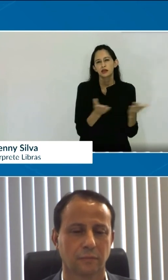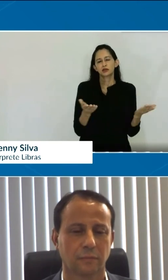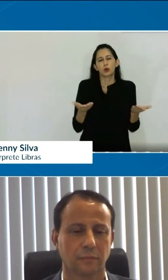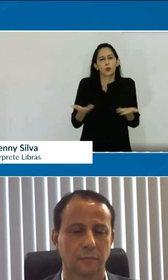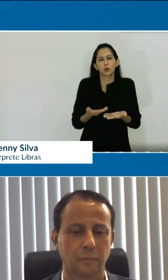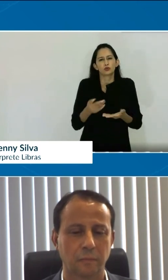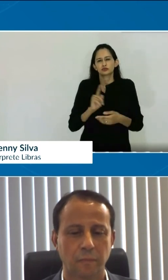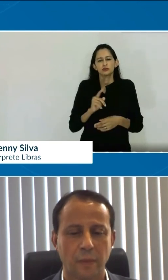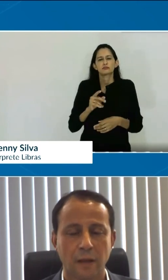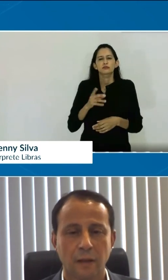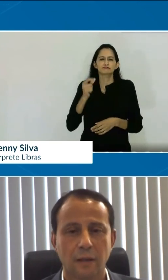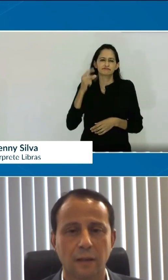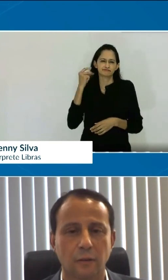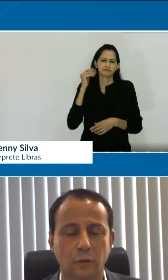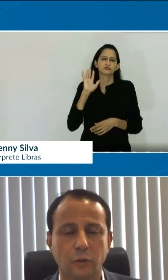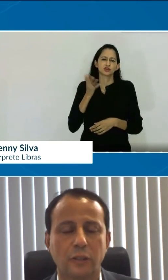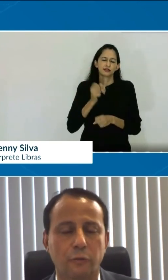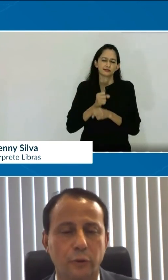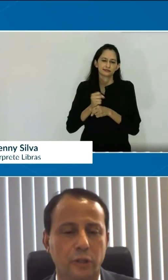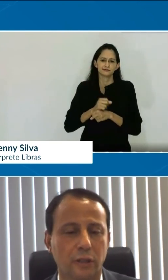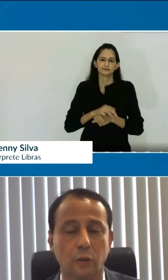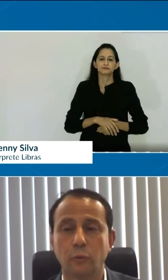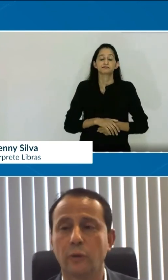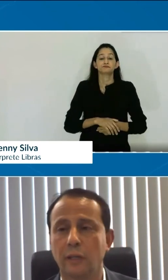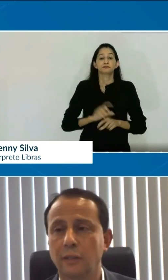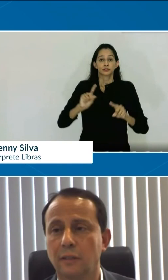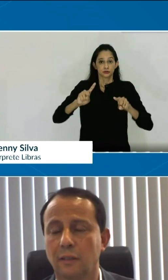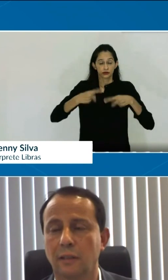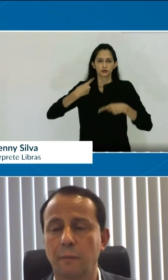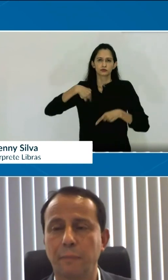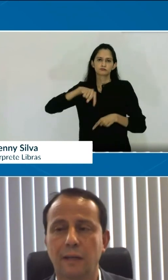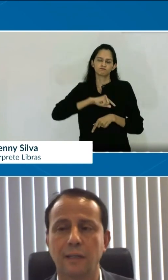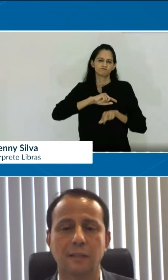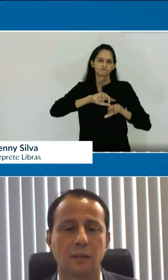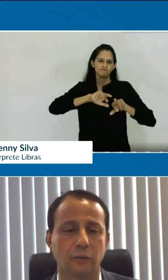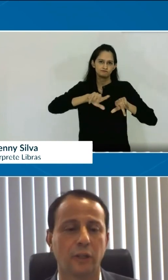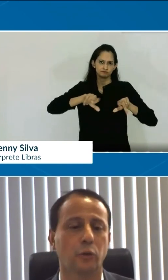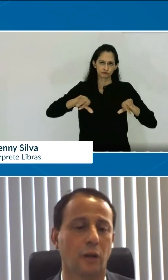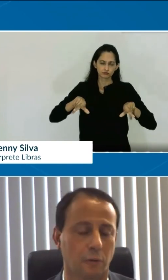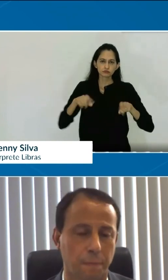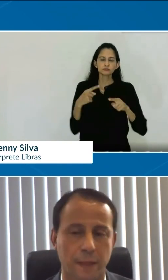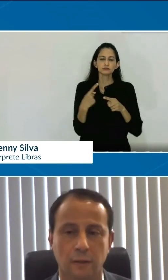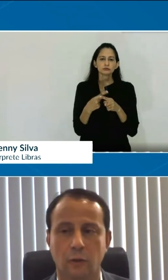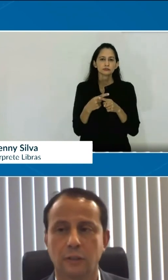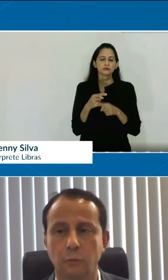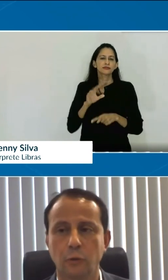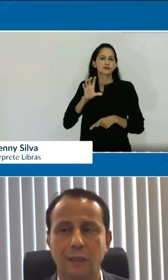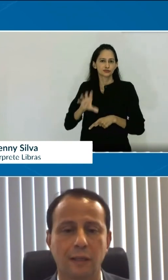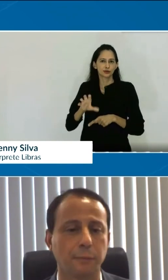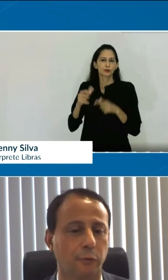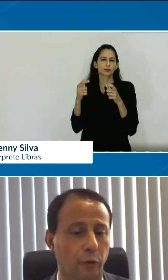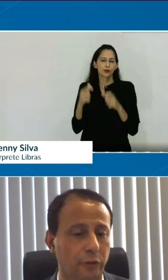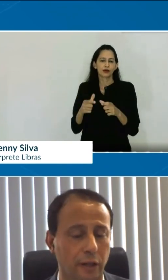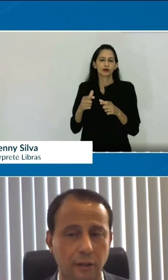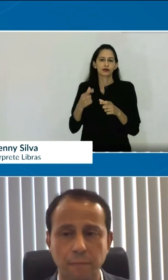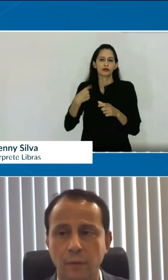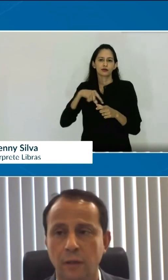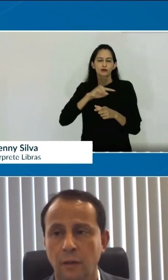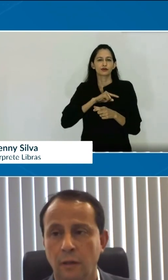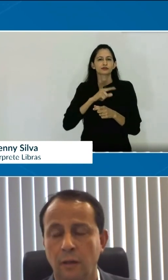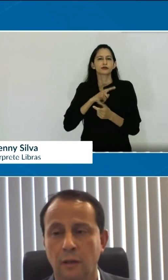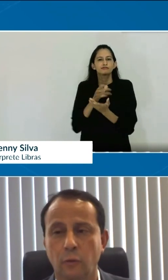professor? Os nossos desafios aqui são muito grandes, até pela questão regional. Nós estamos numa tríplice